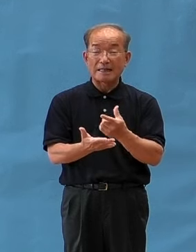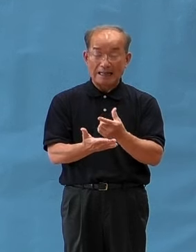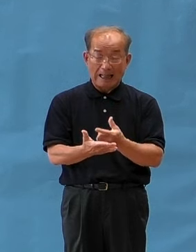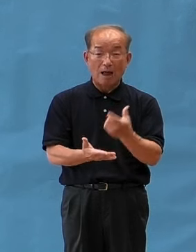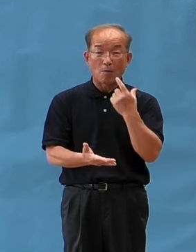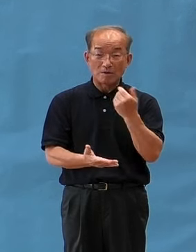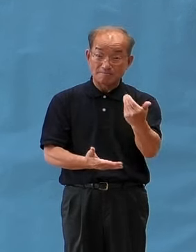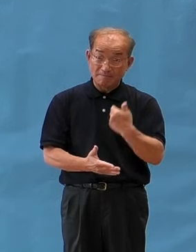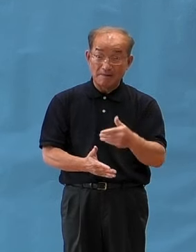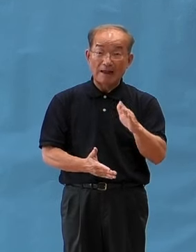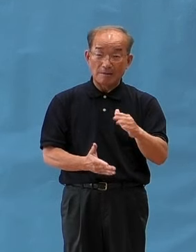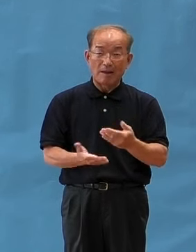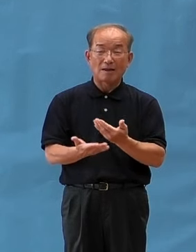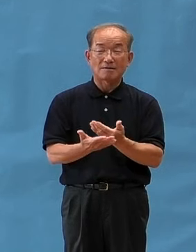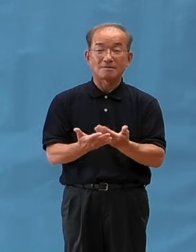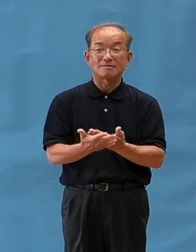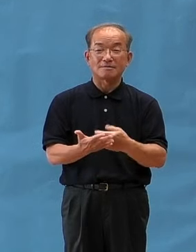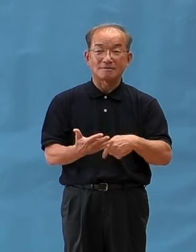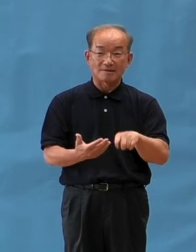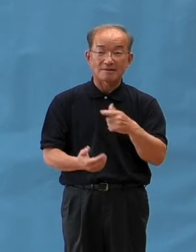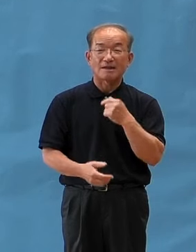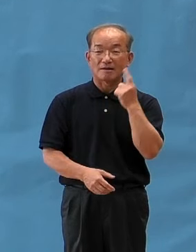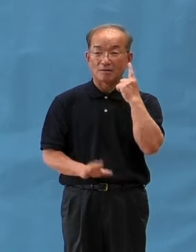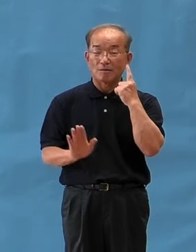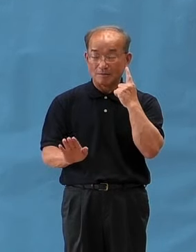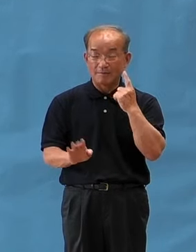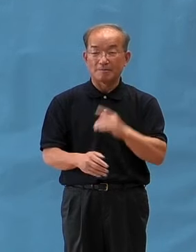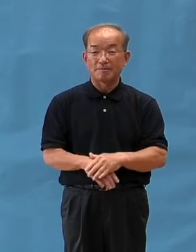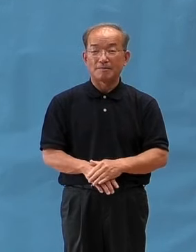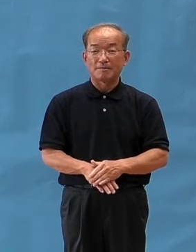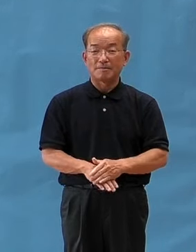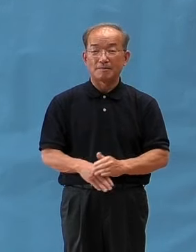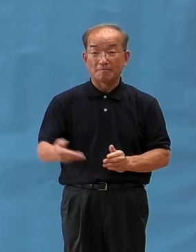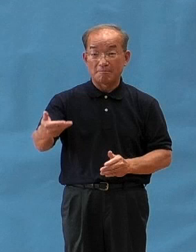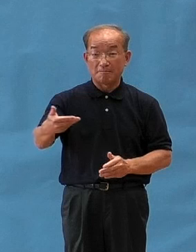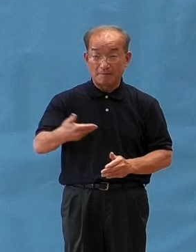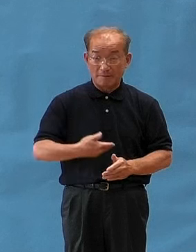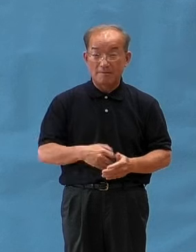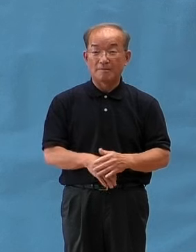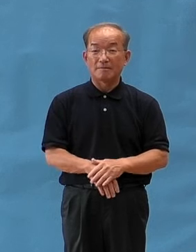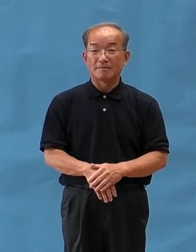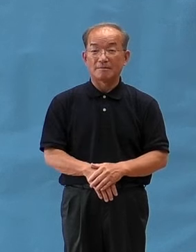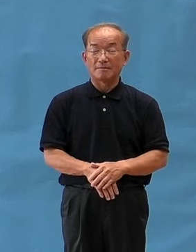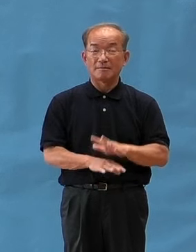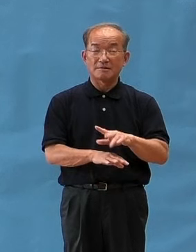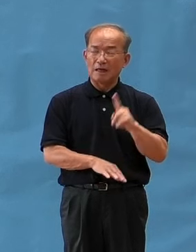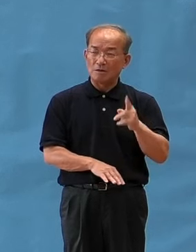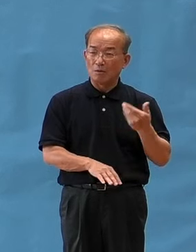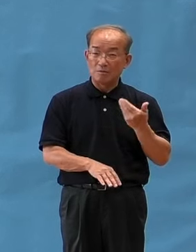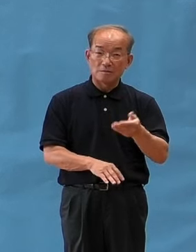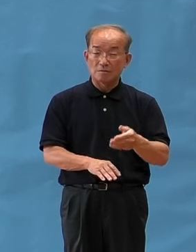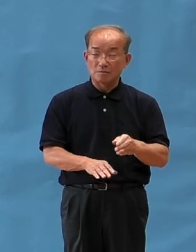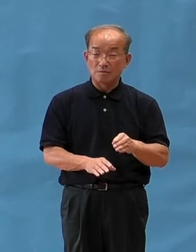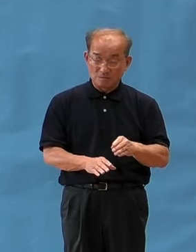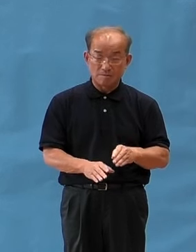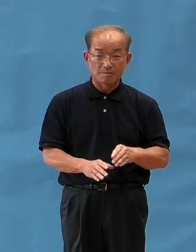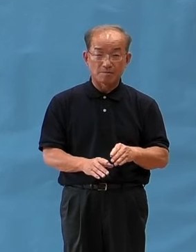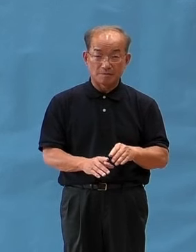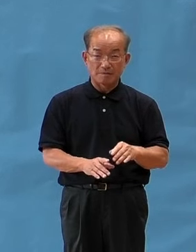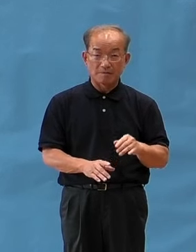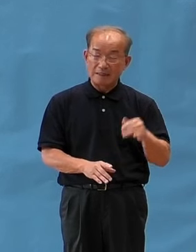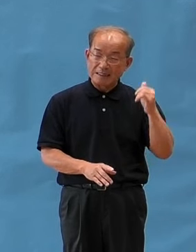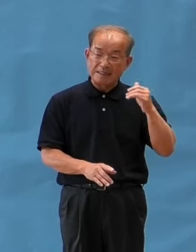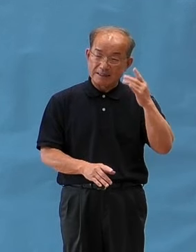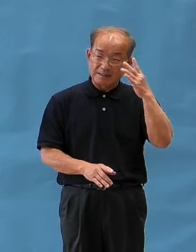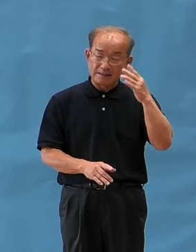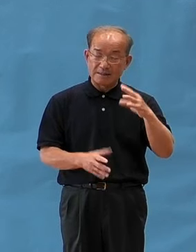ということが答えになります。 すみません、あとちょっと別件で最初の冒頭の方で質問に出た駐車場の、今回の出雲空港の